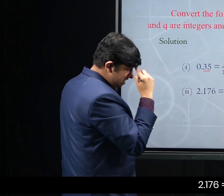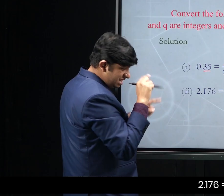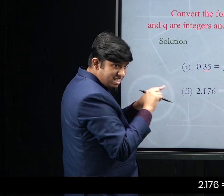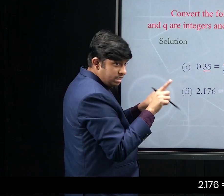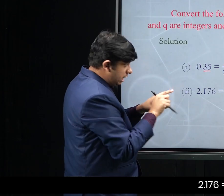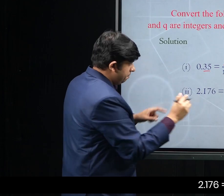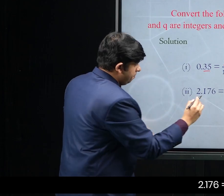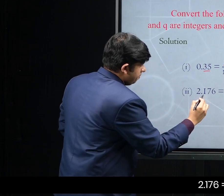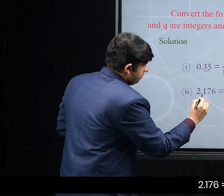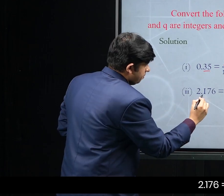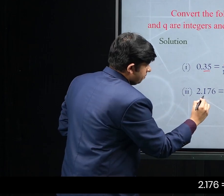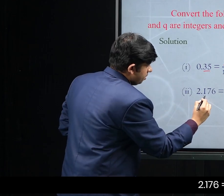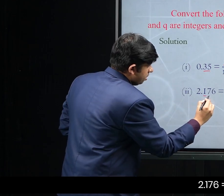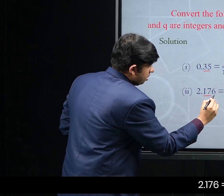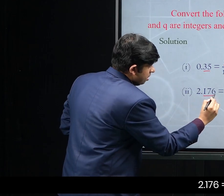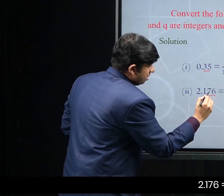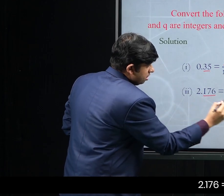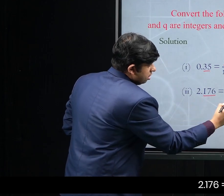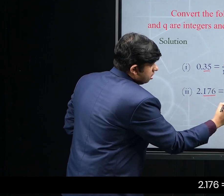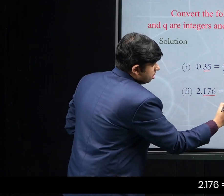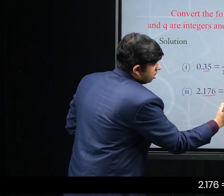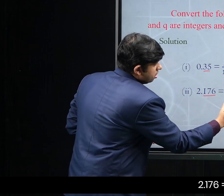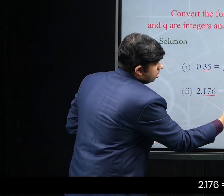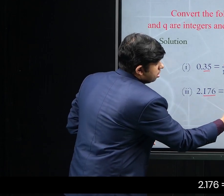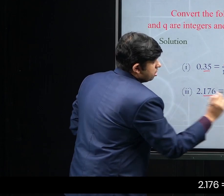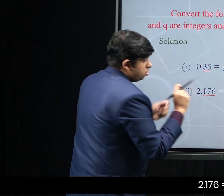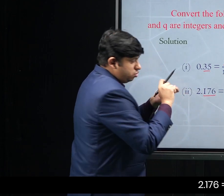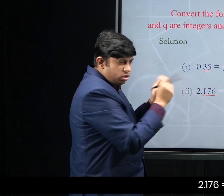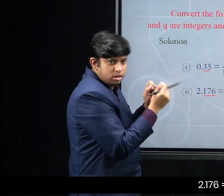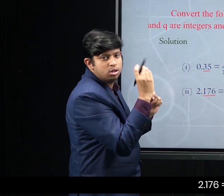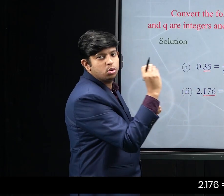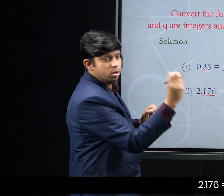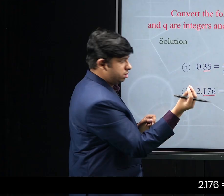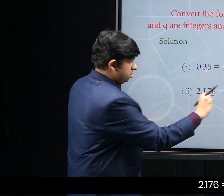.16 is equals to 2176 by 1000 is equals to